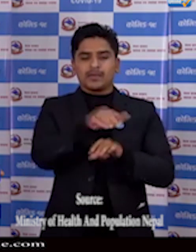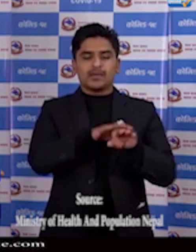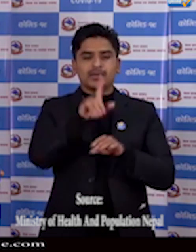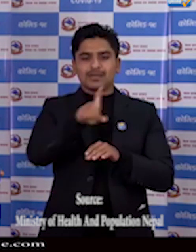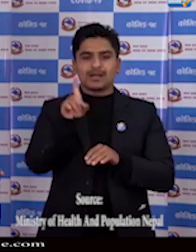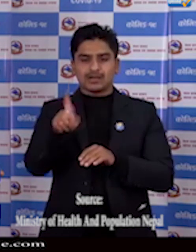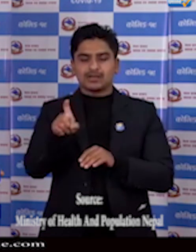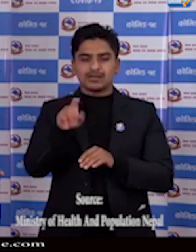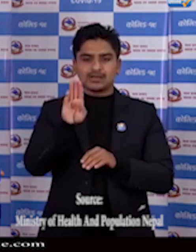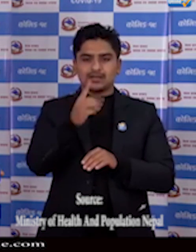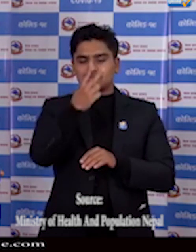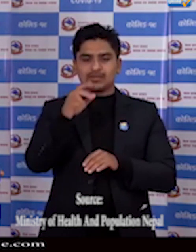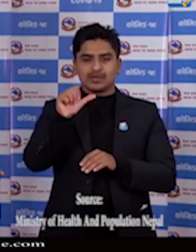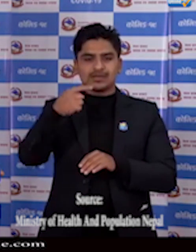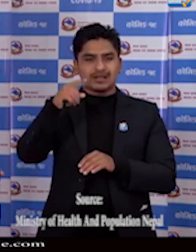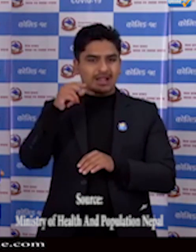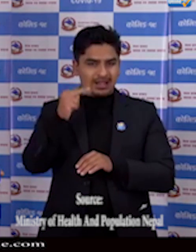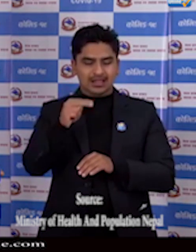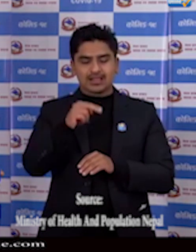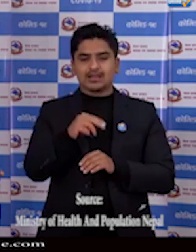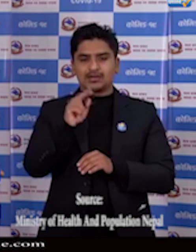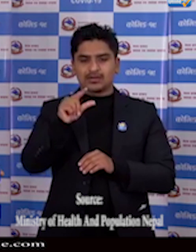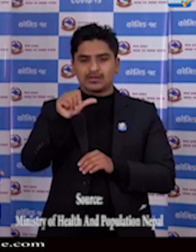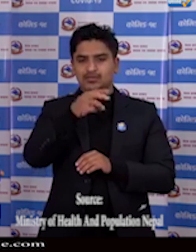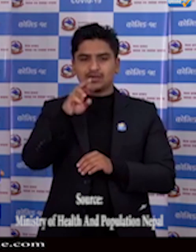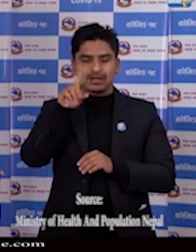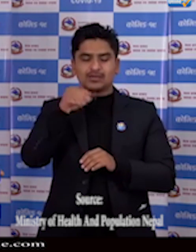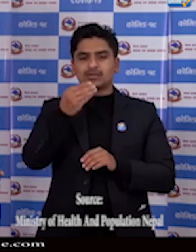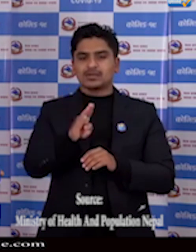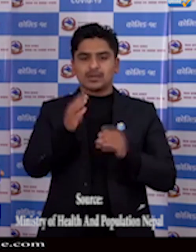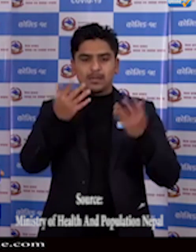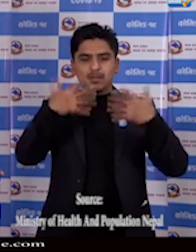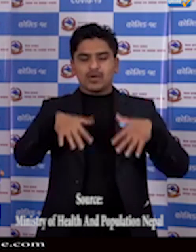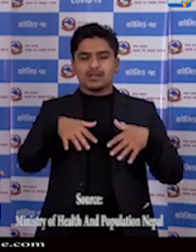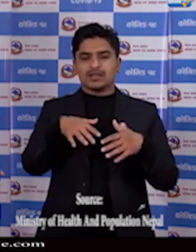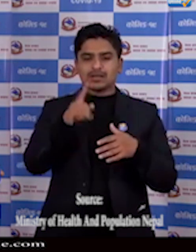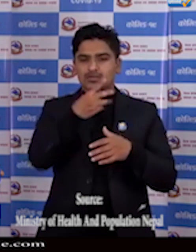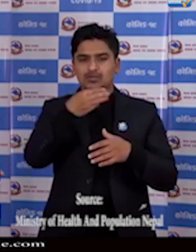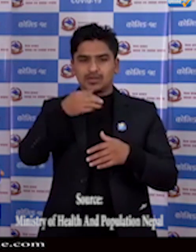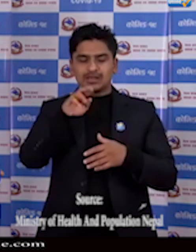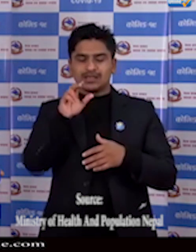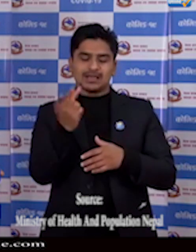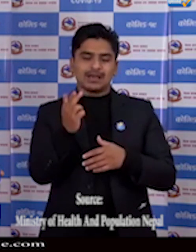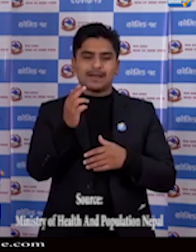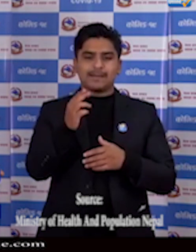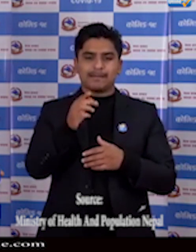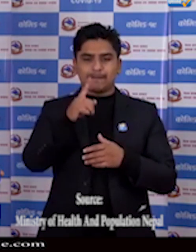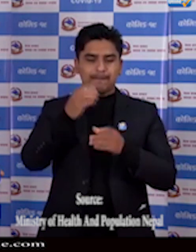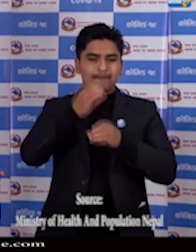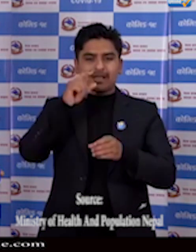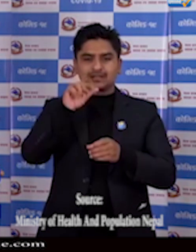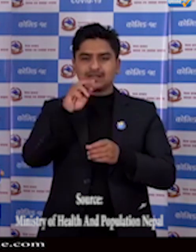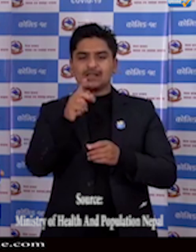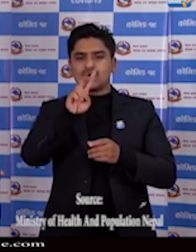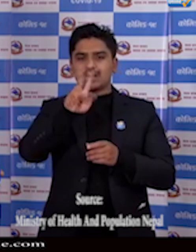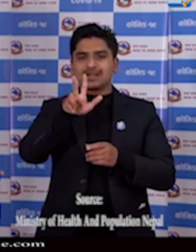नेपालगञ्ज, बैजनाथ र खजुराका हुनुहुन्छ। त्यसै गरी बर्दियाका राजापुर, मधुबन, गुलेरिया, बदैयाताल, बाँसगढीका 28 जना